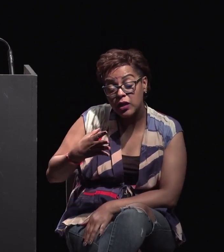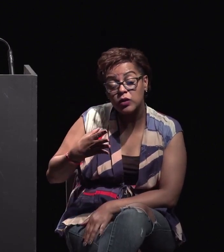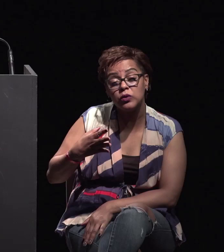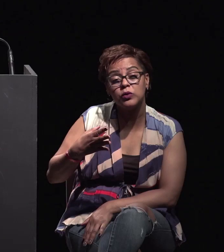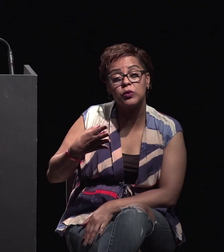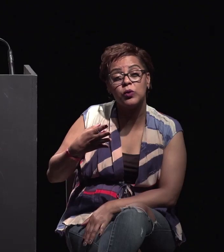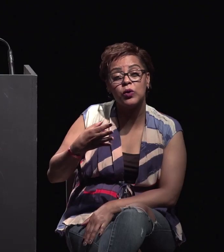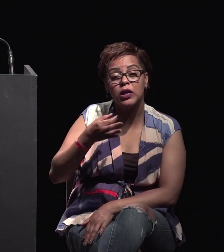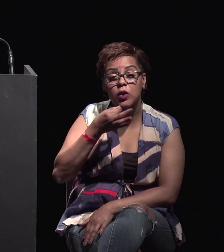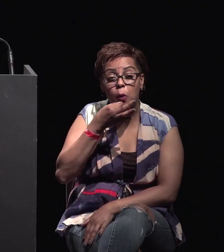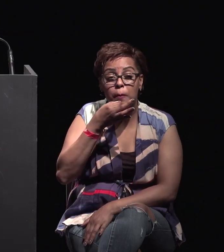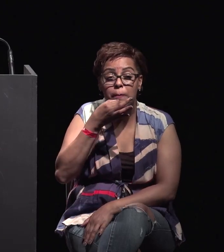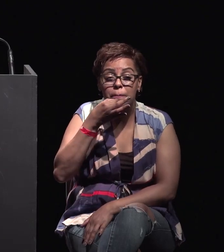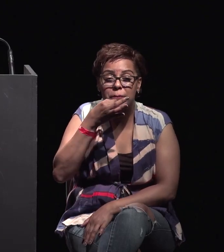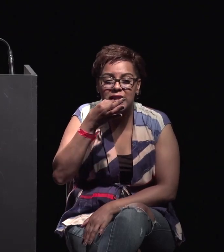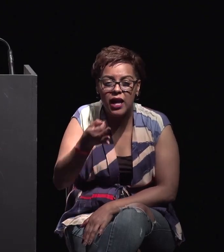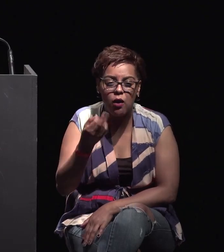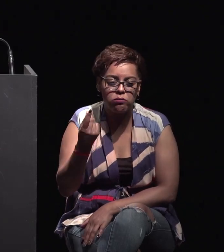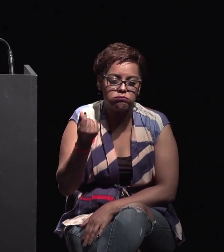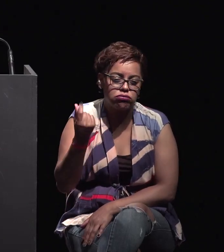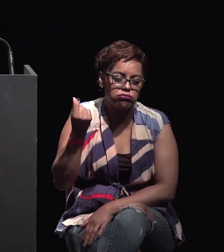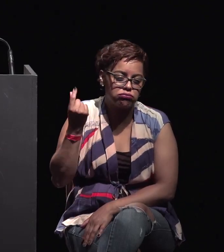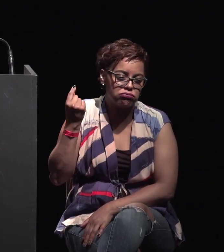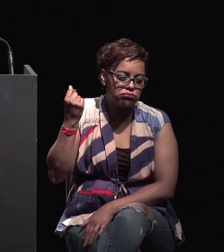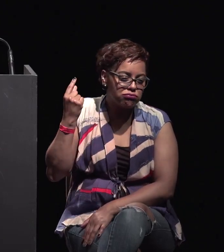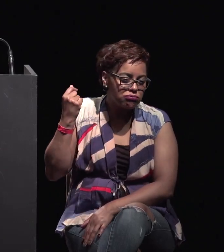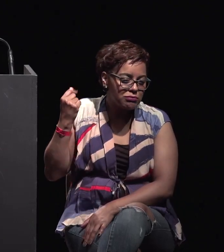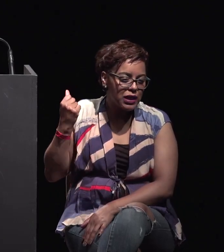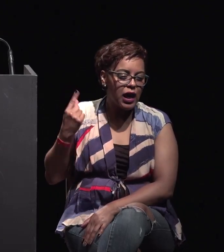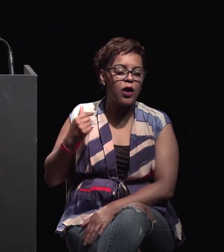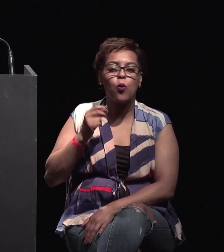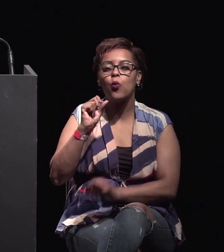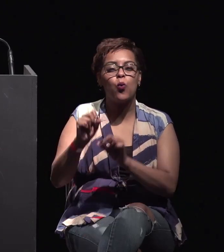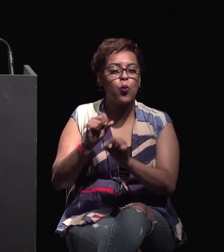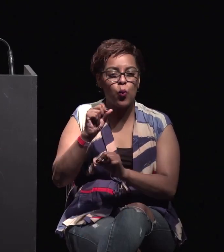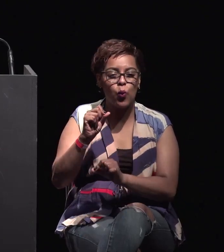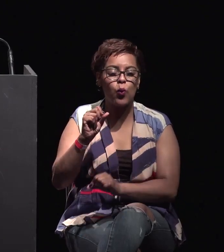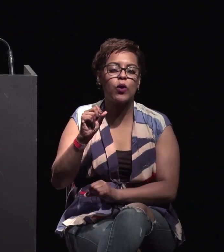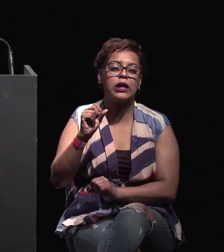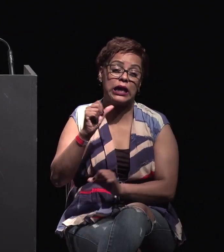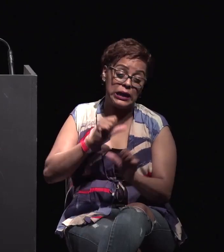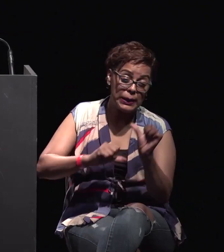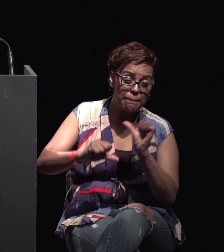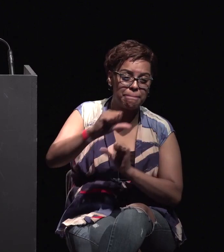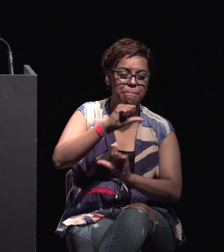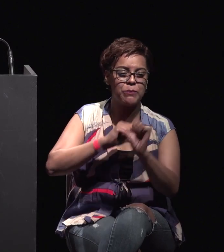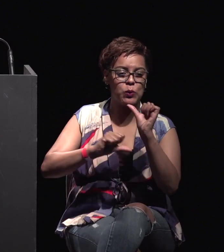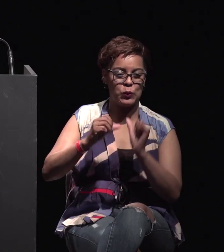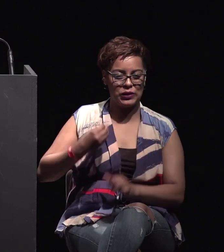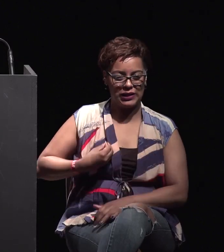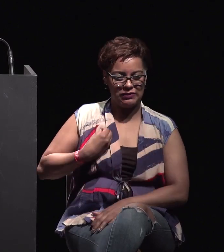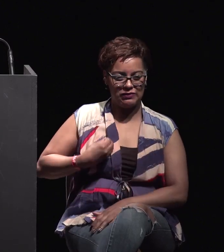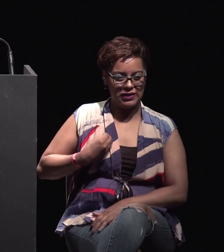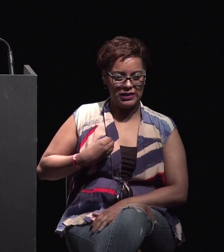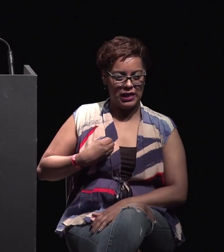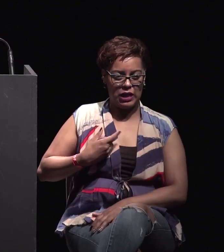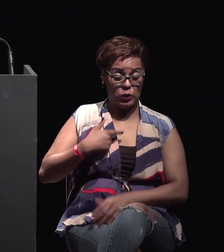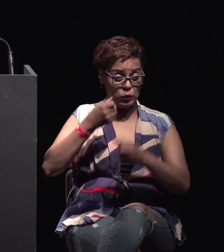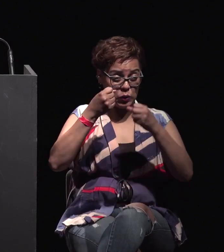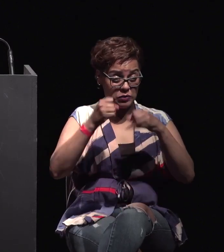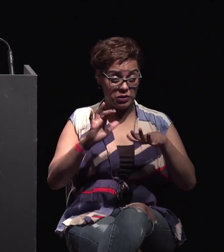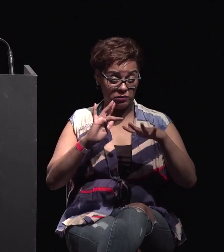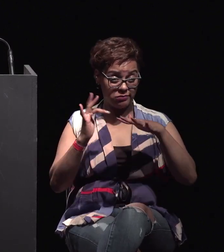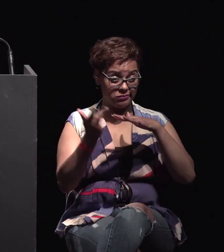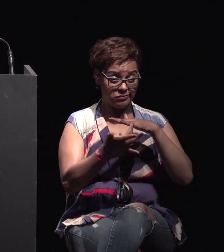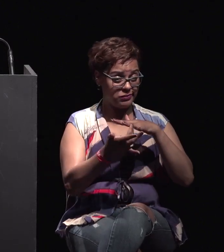de opinião, aquela coisa mais ampla, consistente e transformadora. Eu não me refiro a mídias